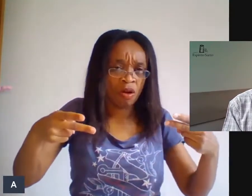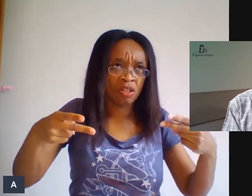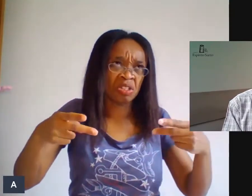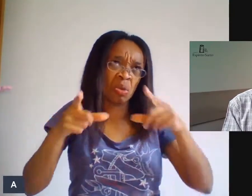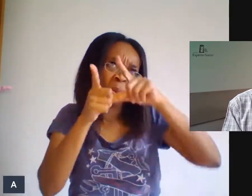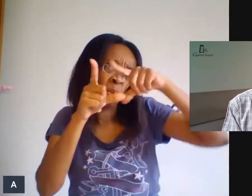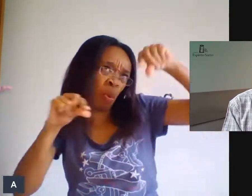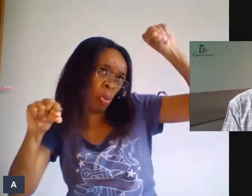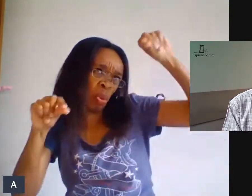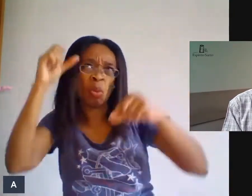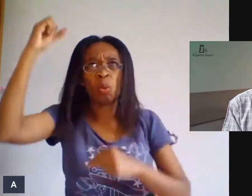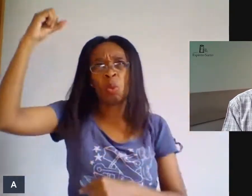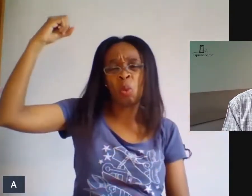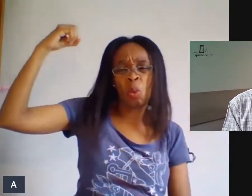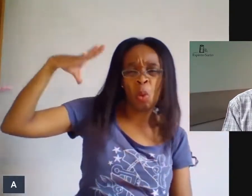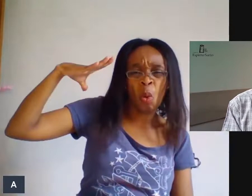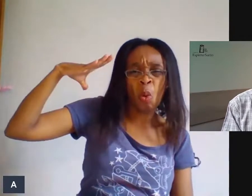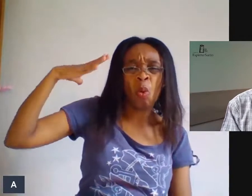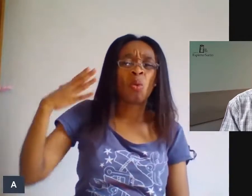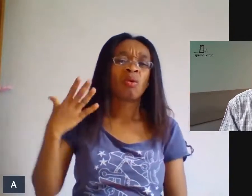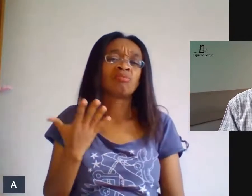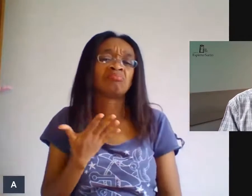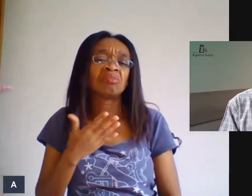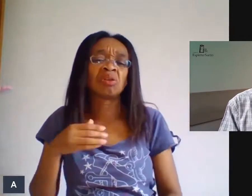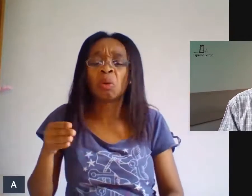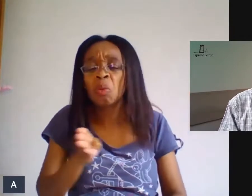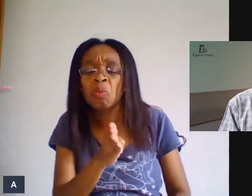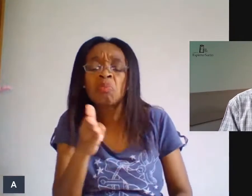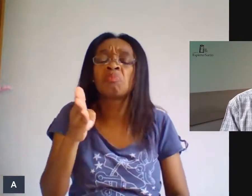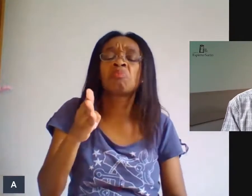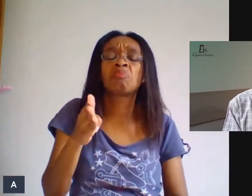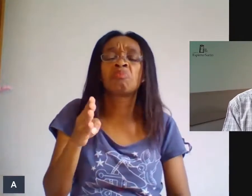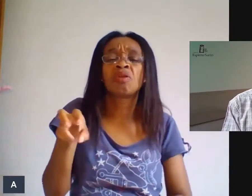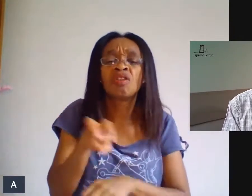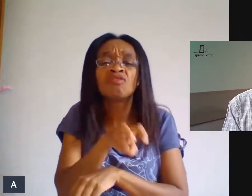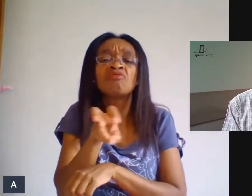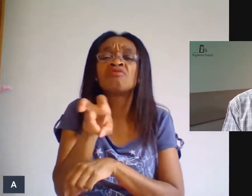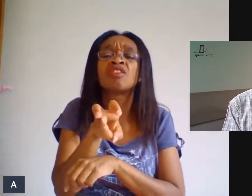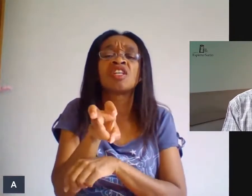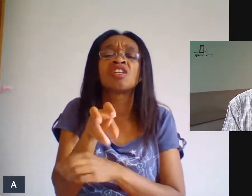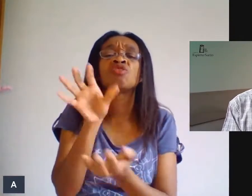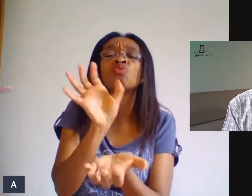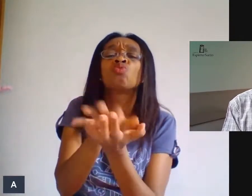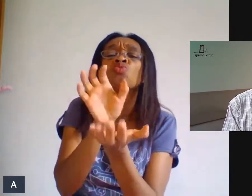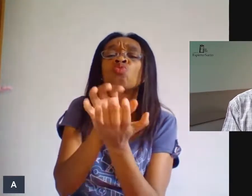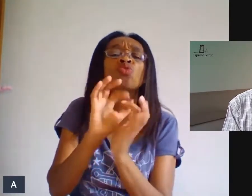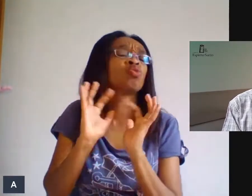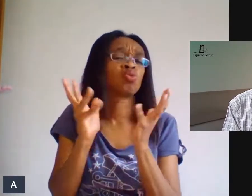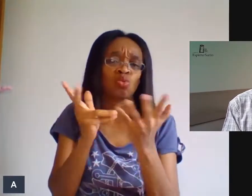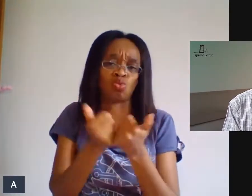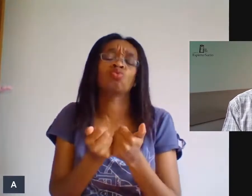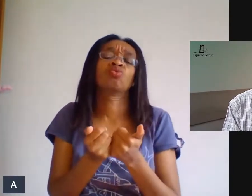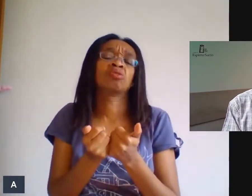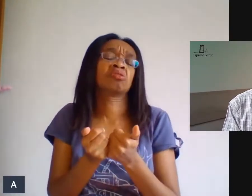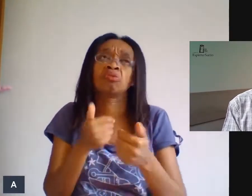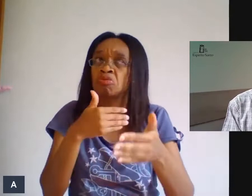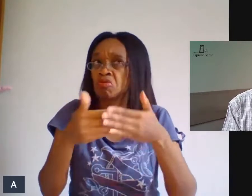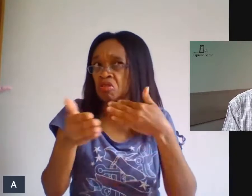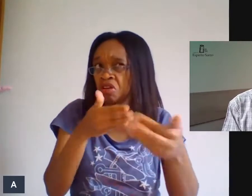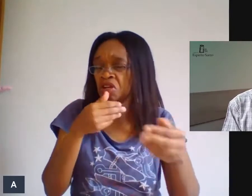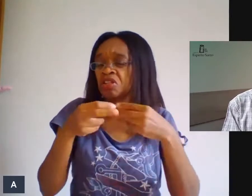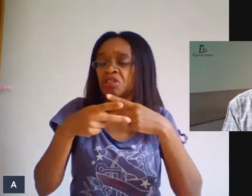dessas coisas, o sol, a lua, as estrelas, os peixes, os répteis, enfim, qualquer dessas